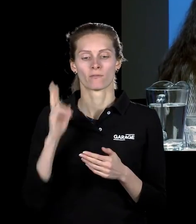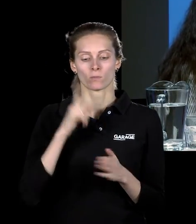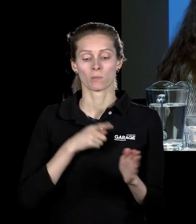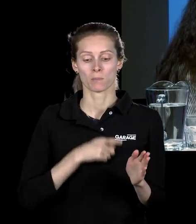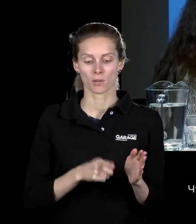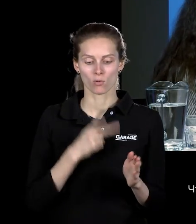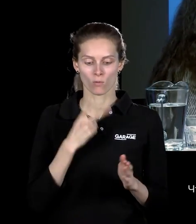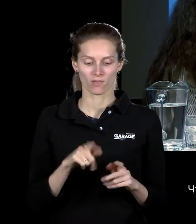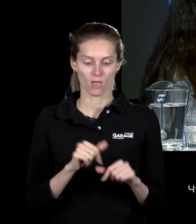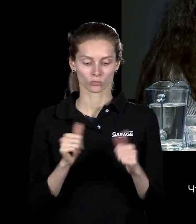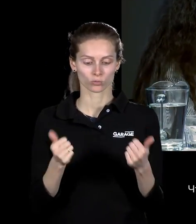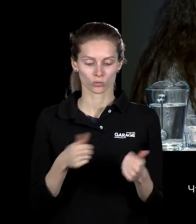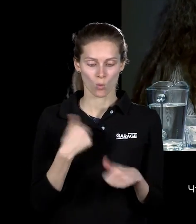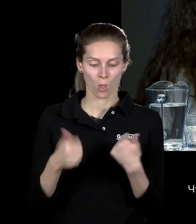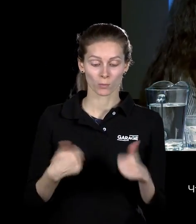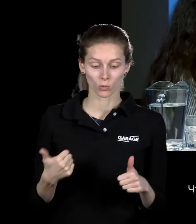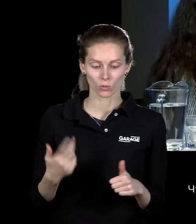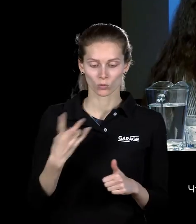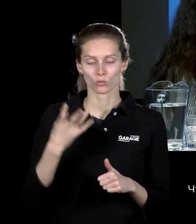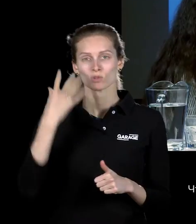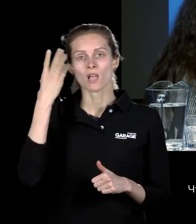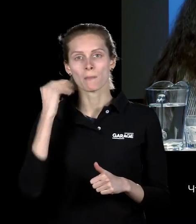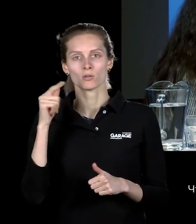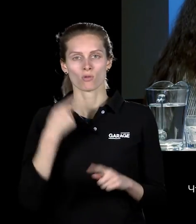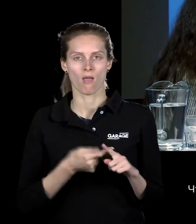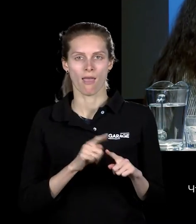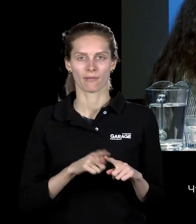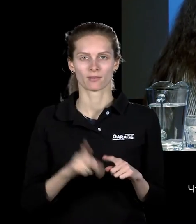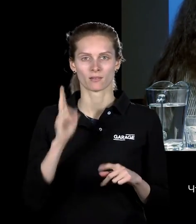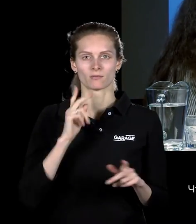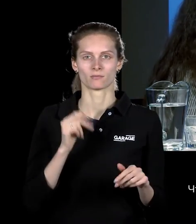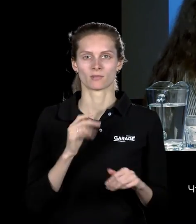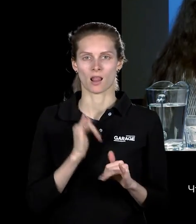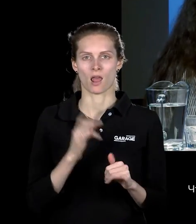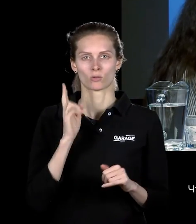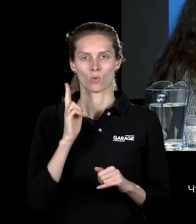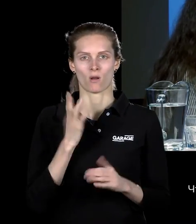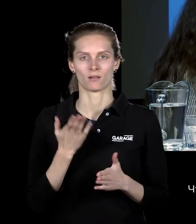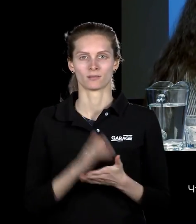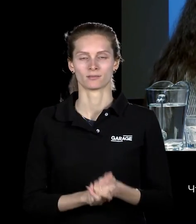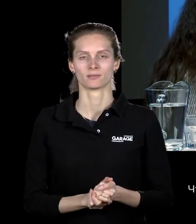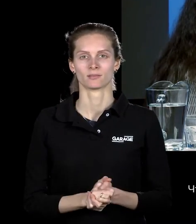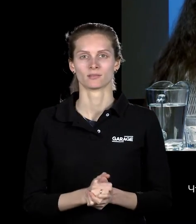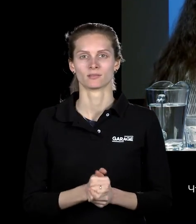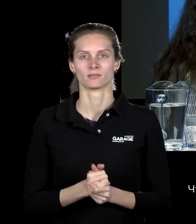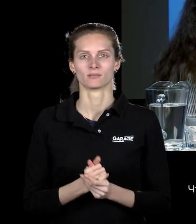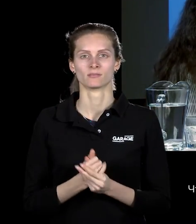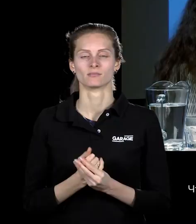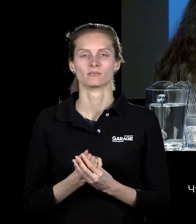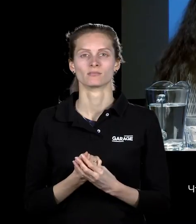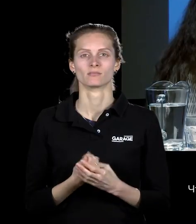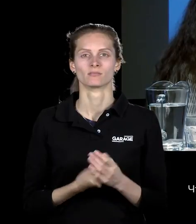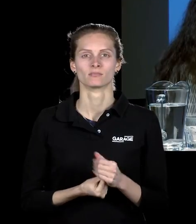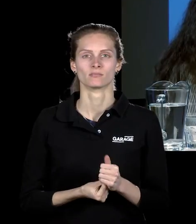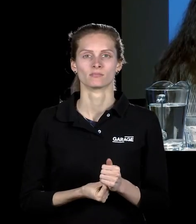он писсуар. Чтобы увидеть в градирнях вот эту самую красоту инопланетного замка, да, надо забыть о том,